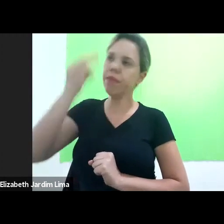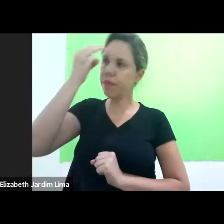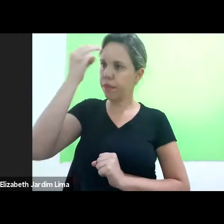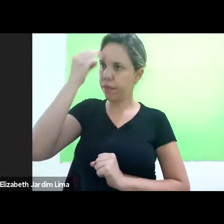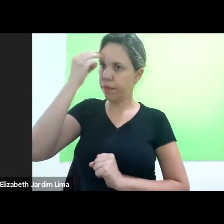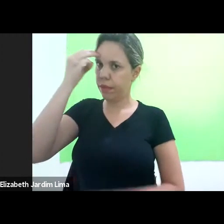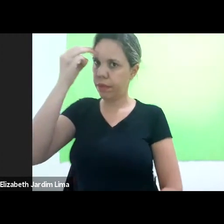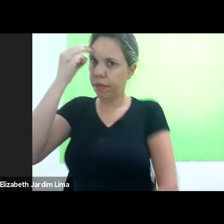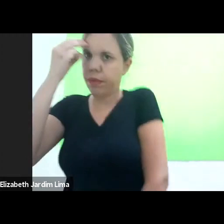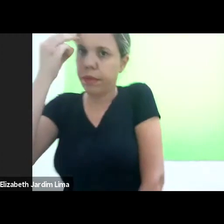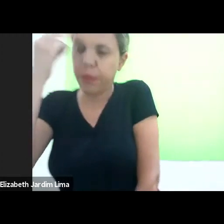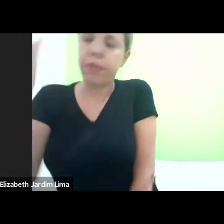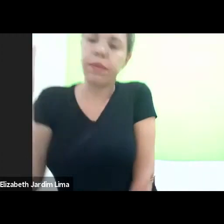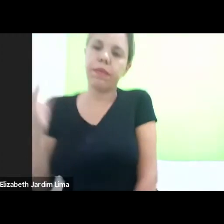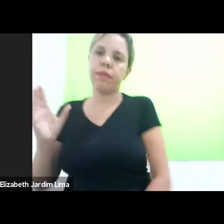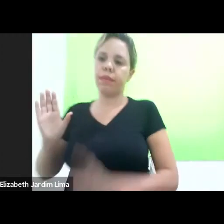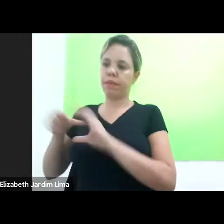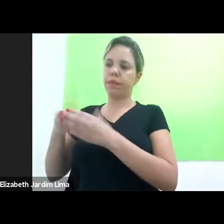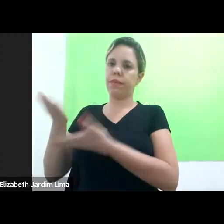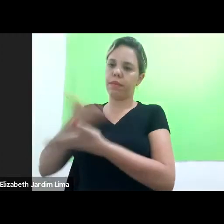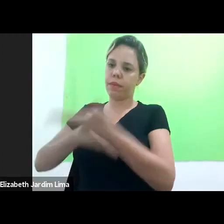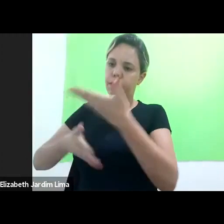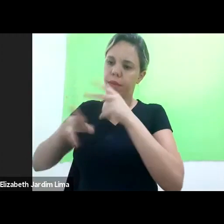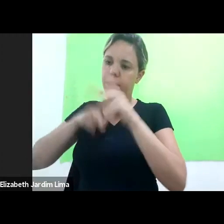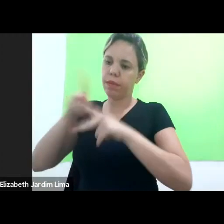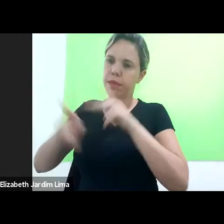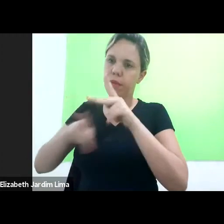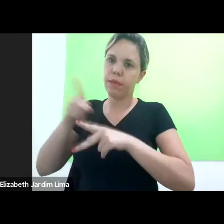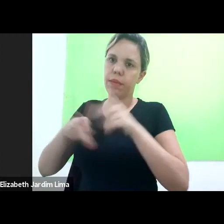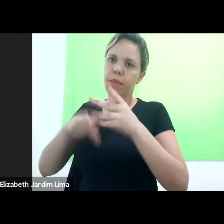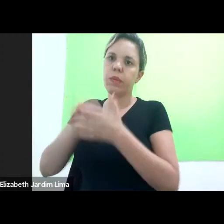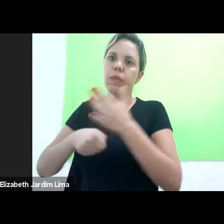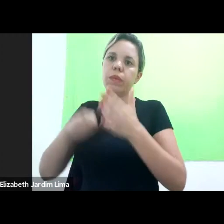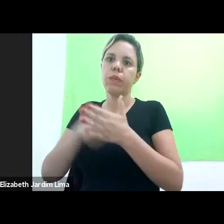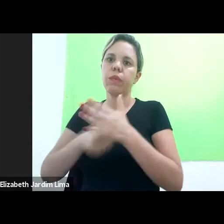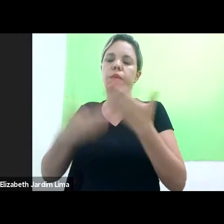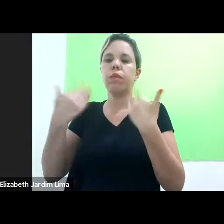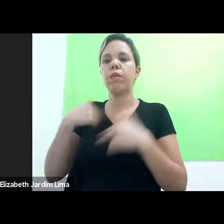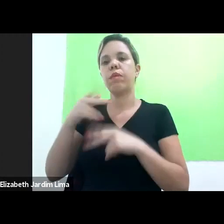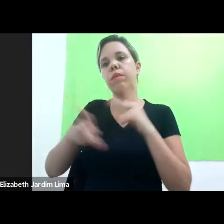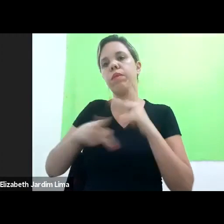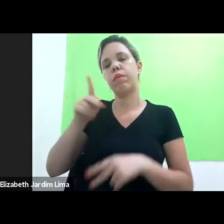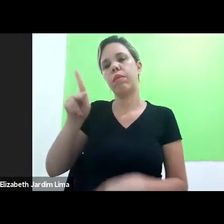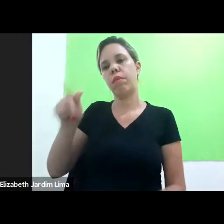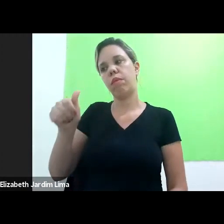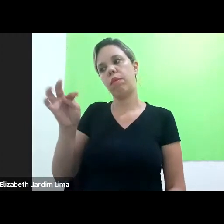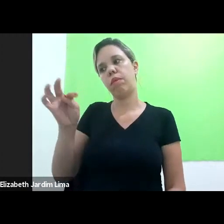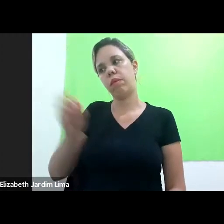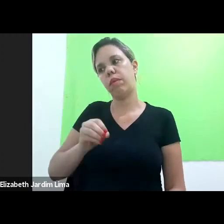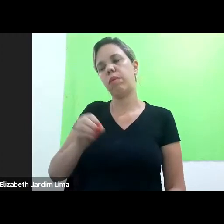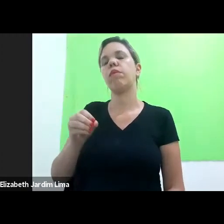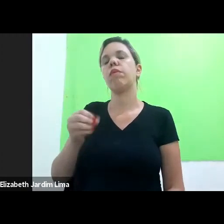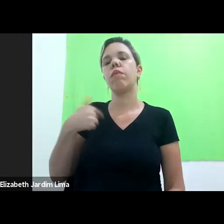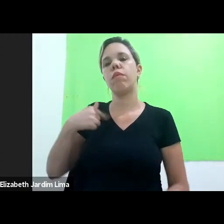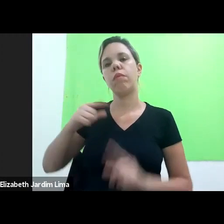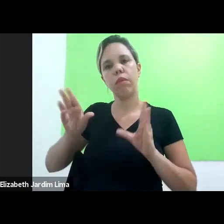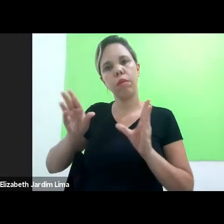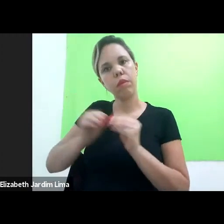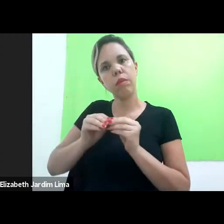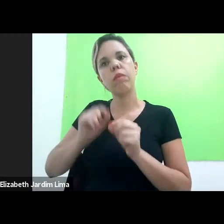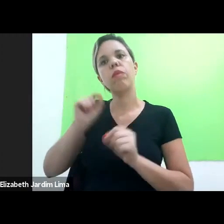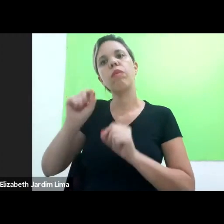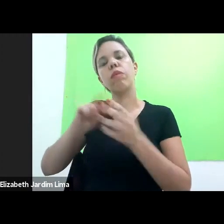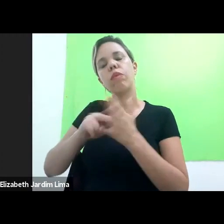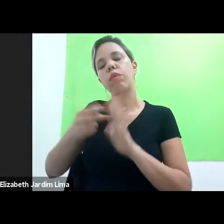coletiva compartilhada do meu povo e das lutas do meu povo indígena pataxó. Então, essa é a minha definição do que é ser uma